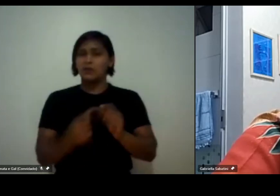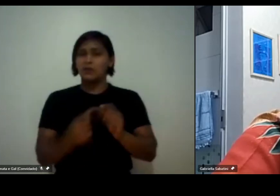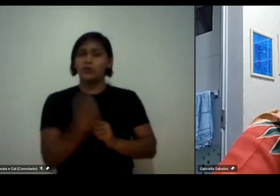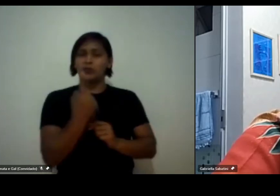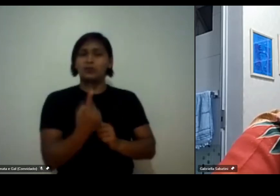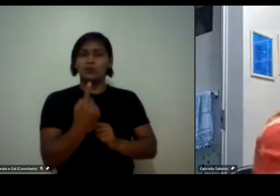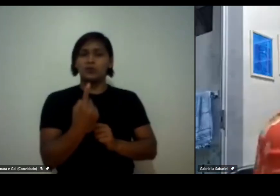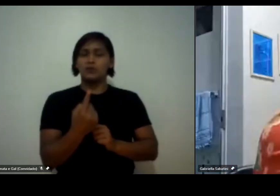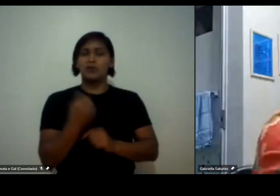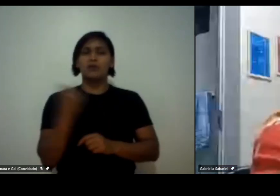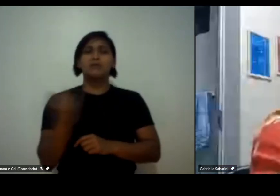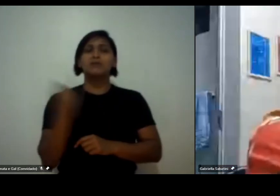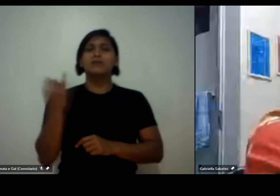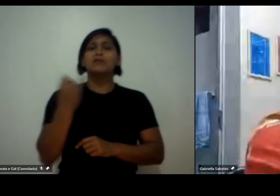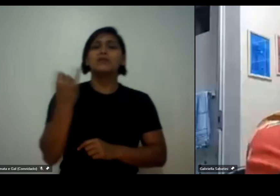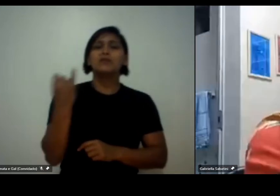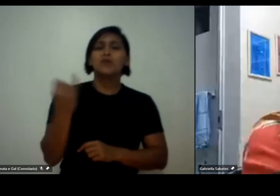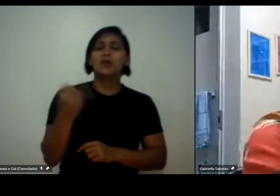Não importa se